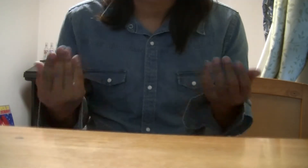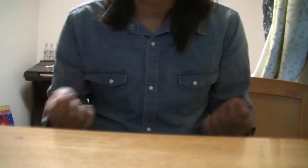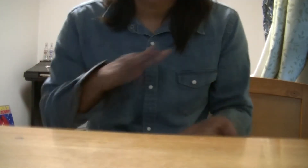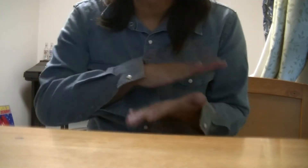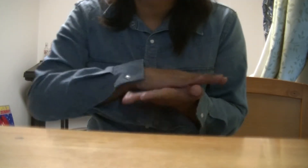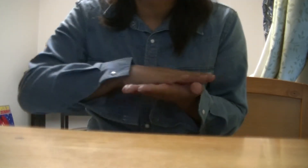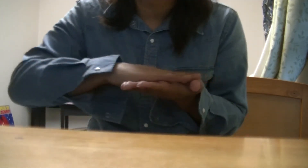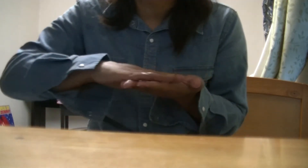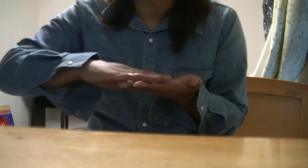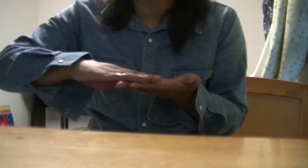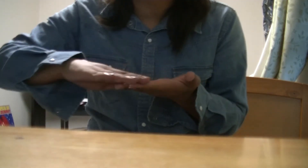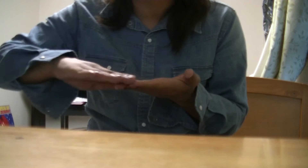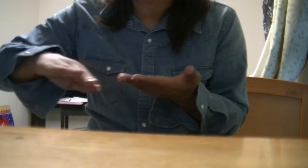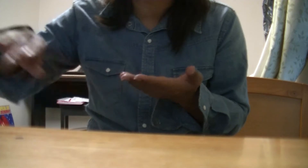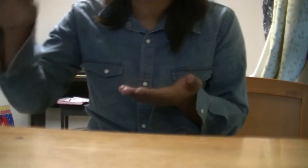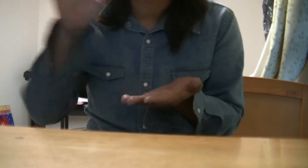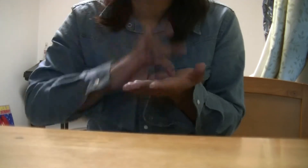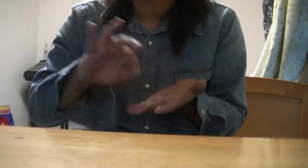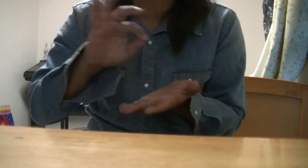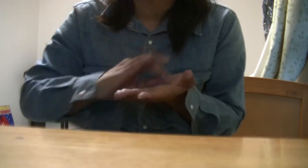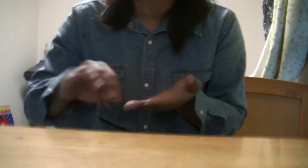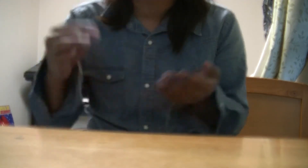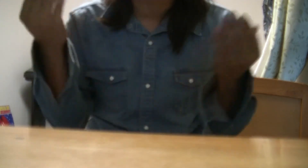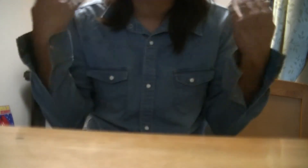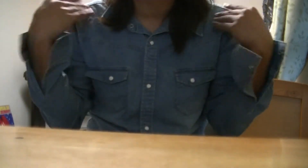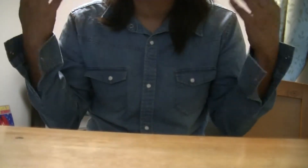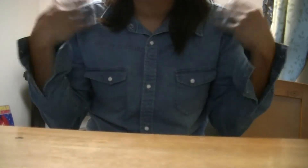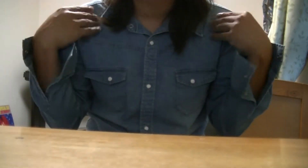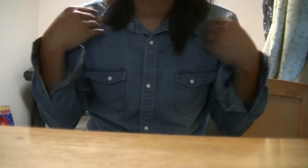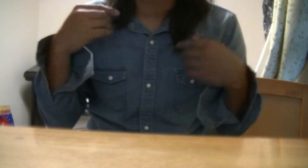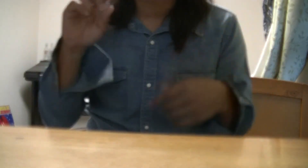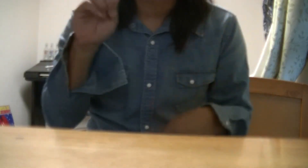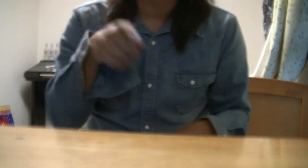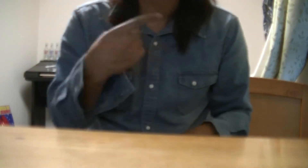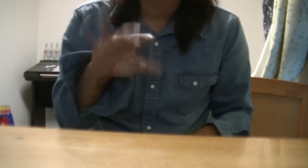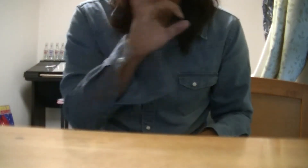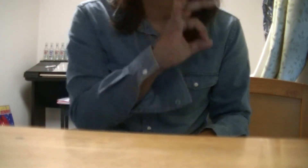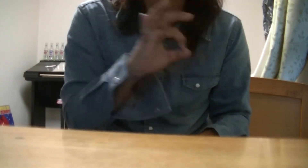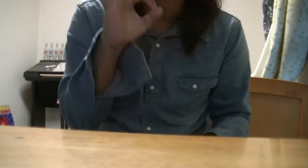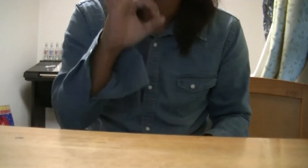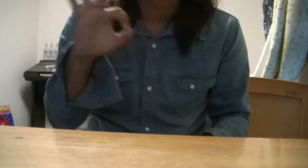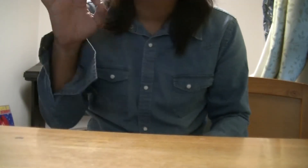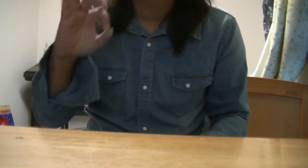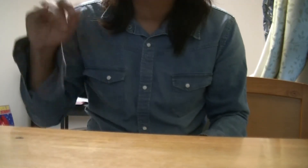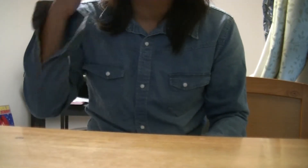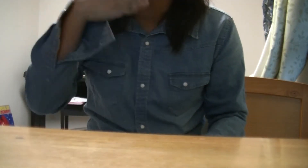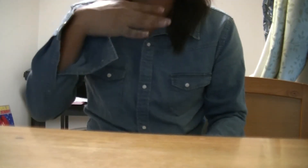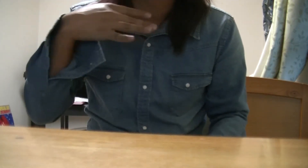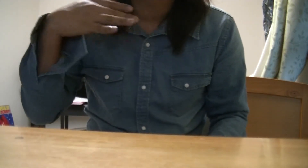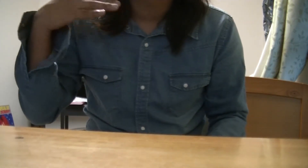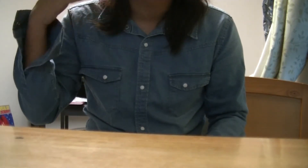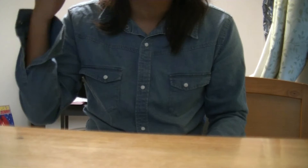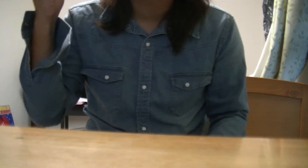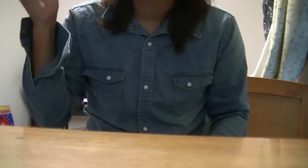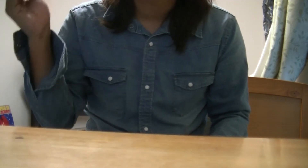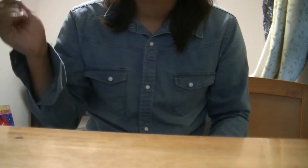言葉が使えるようになり、人の素晴らしいとこばかりが目につくようになり、あ、違